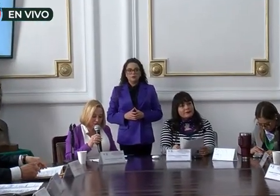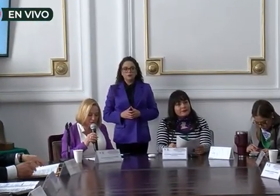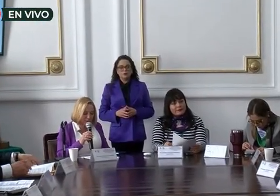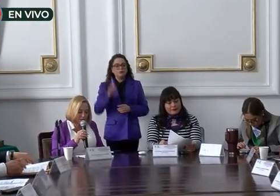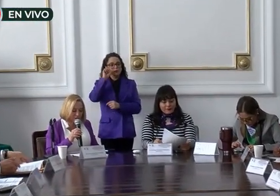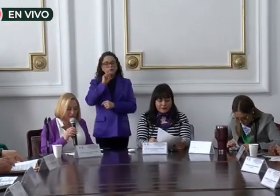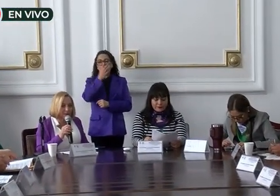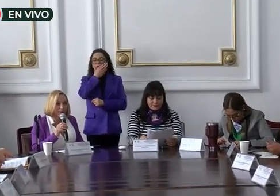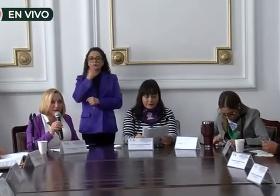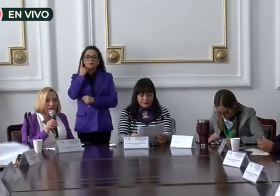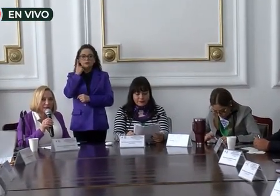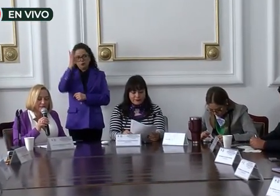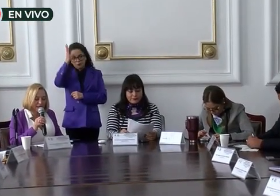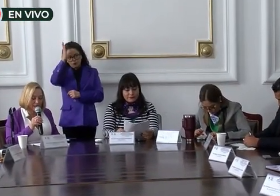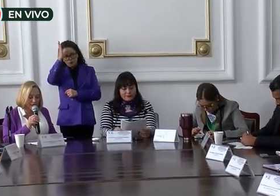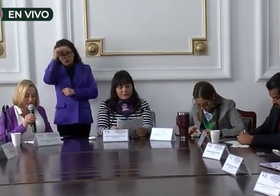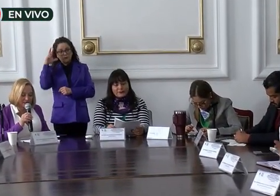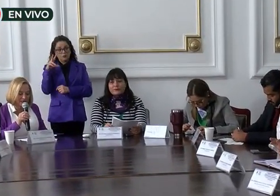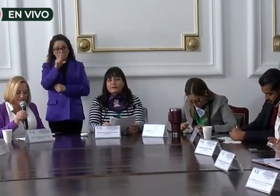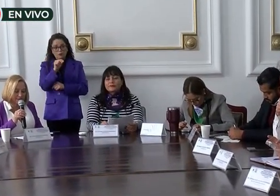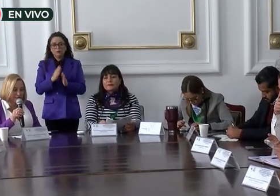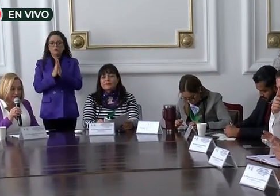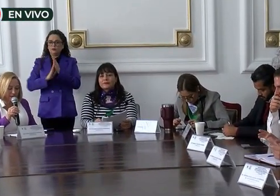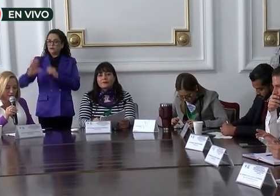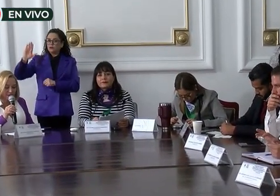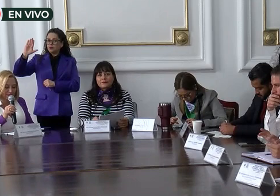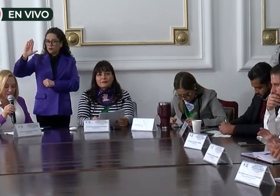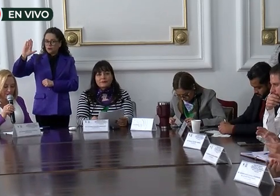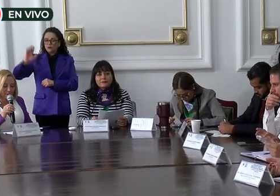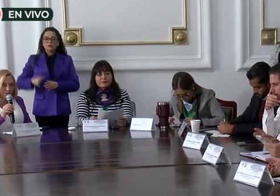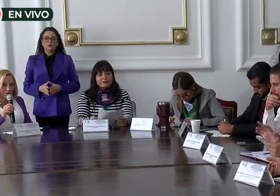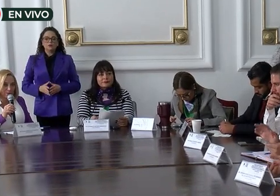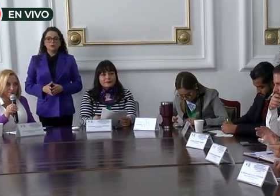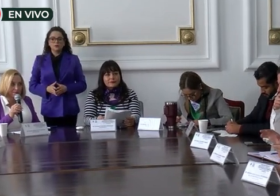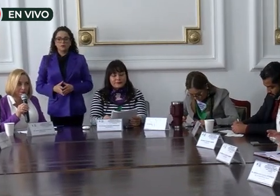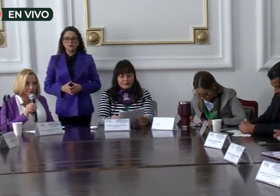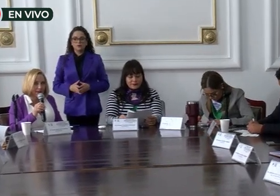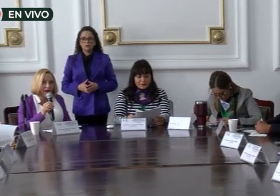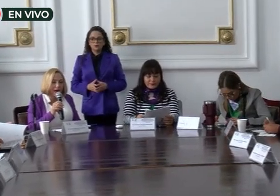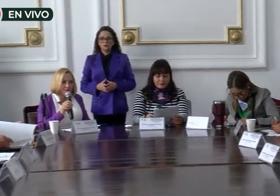Las y los diputados que estén por la negativa, sírvanse manifestarlo levantando la mano.